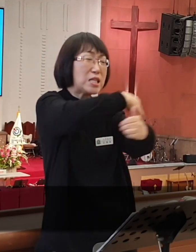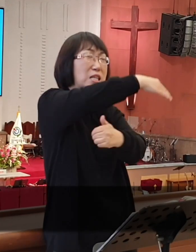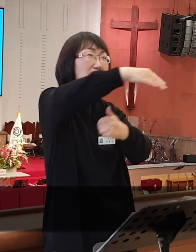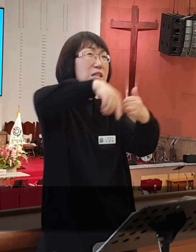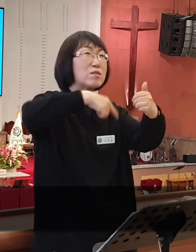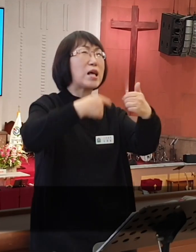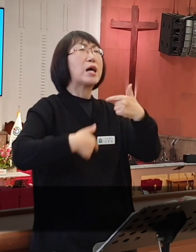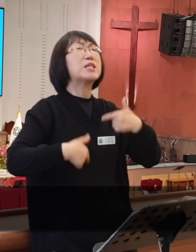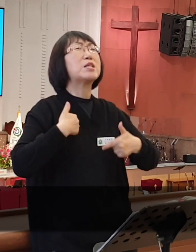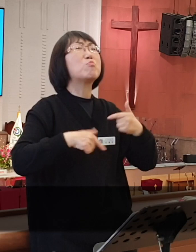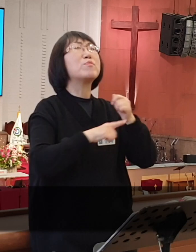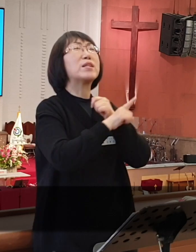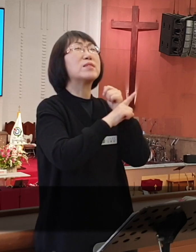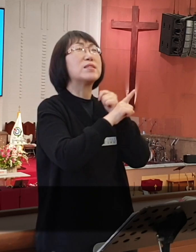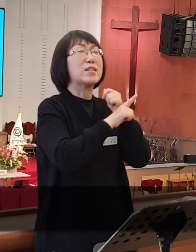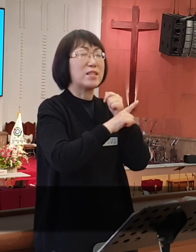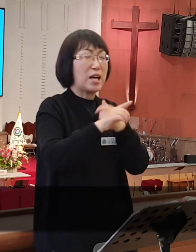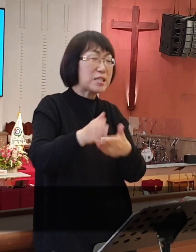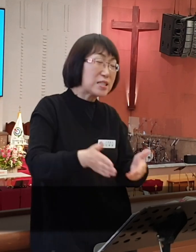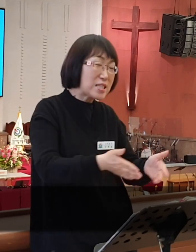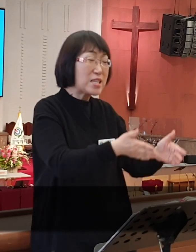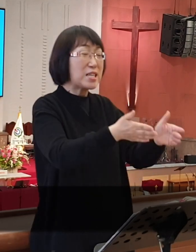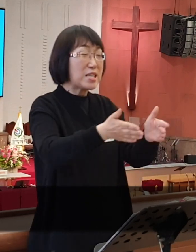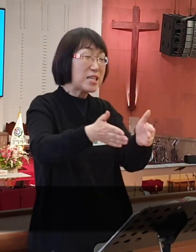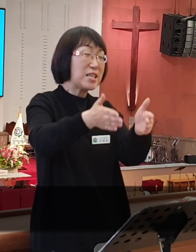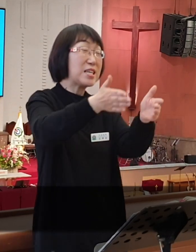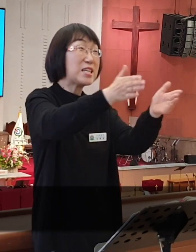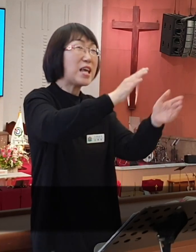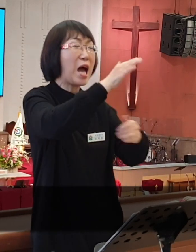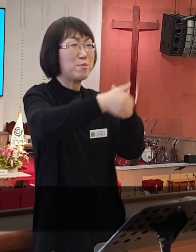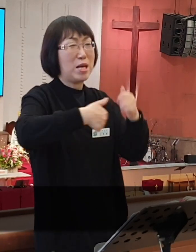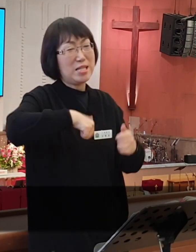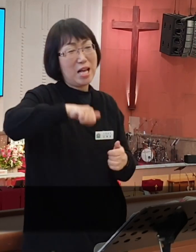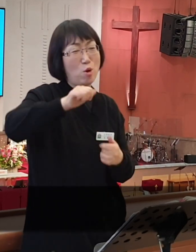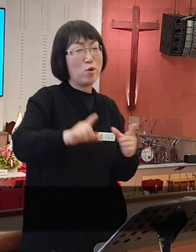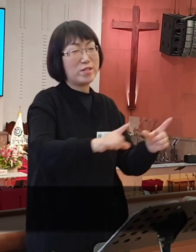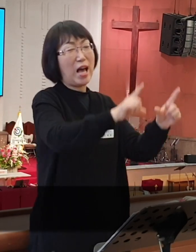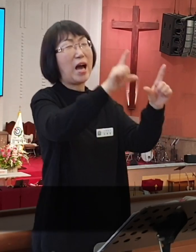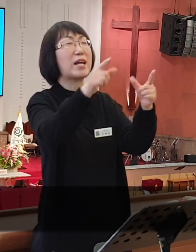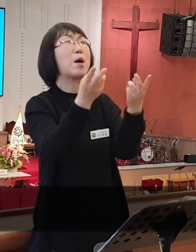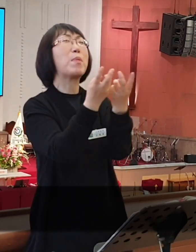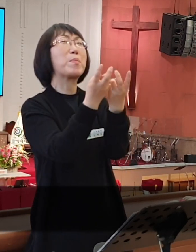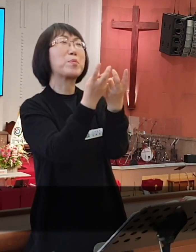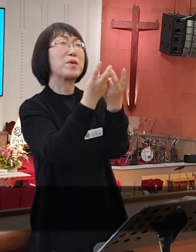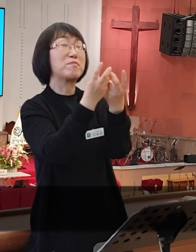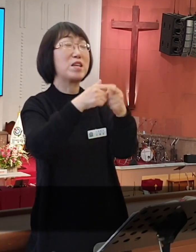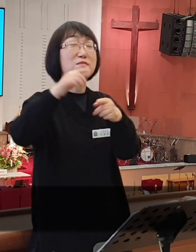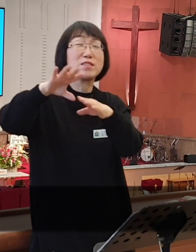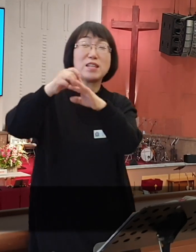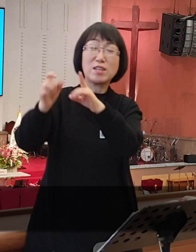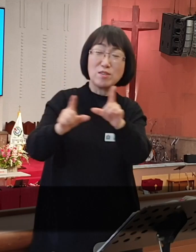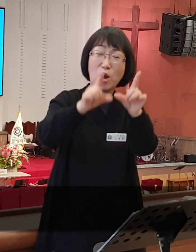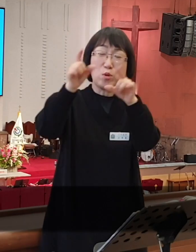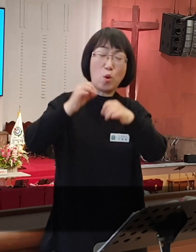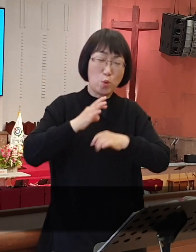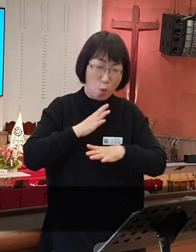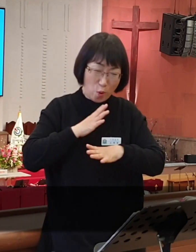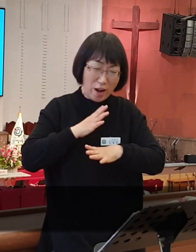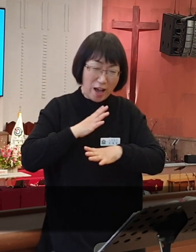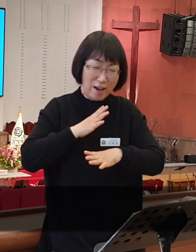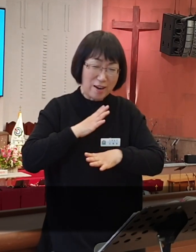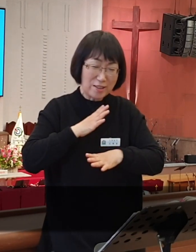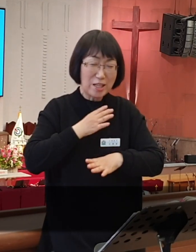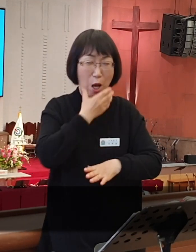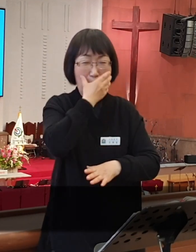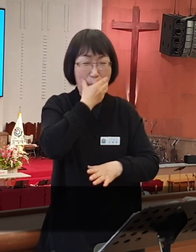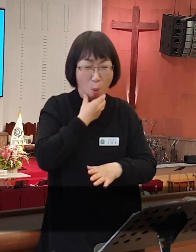기쁨이에요. 기쁨입니다. 왜? 그 길이 하나님의 자녀로 살아가는 그 길이에요. 예수 그리스도가 누렸던 그 놀라우신